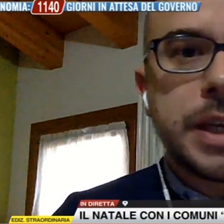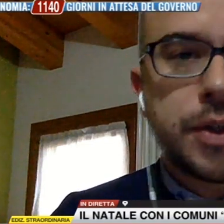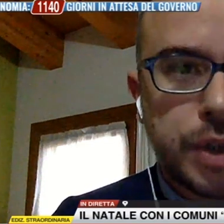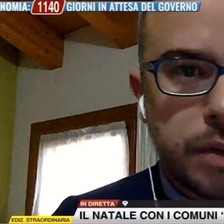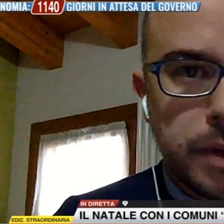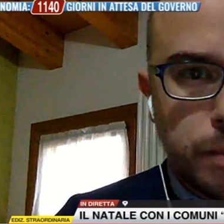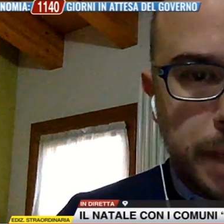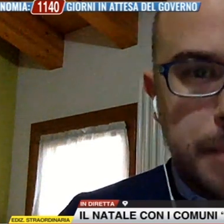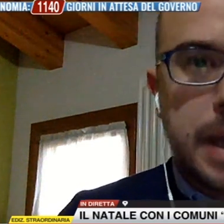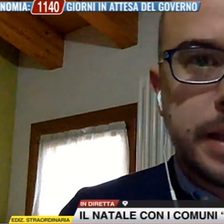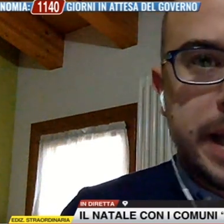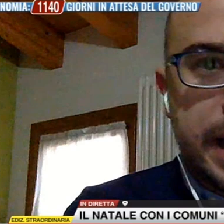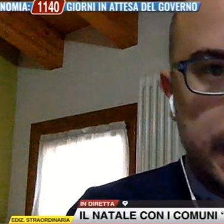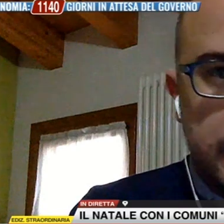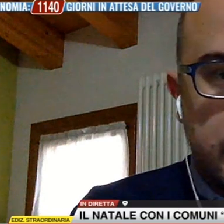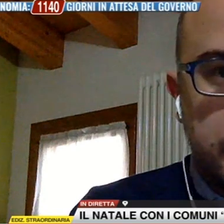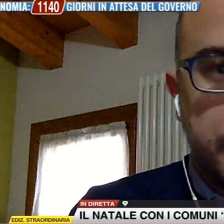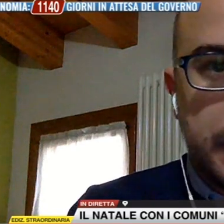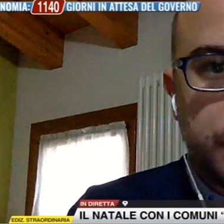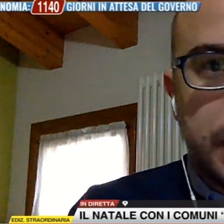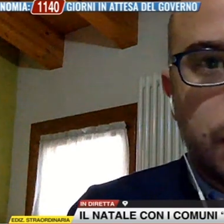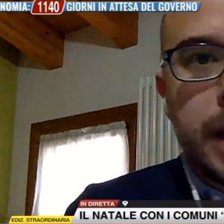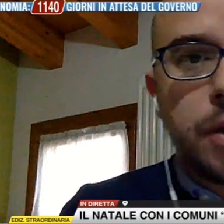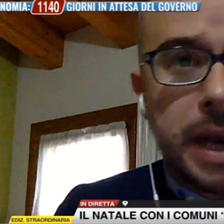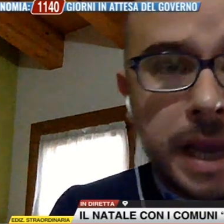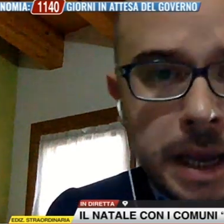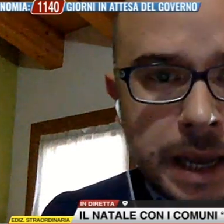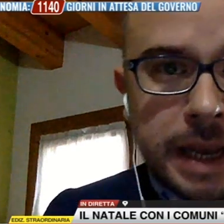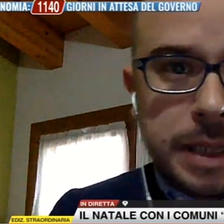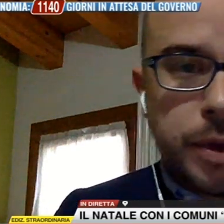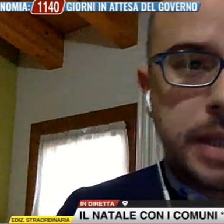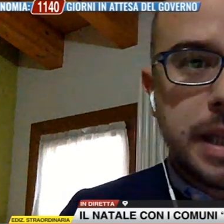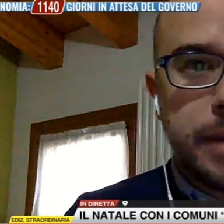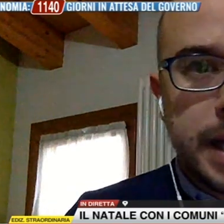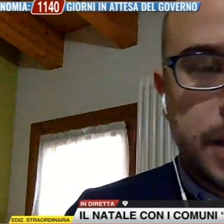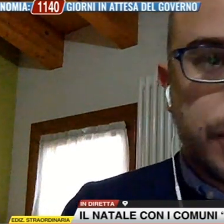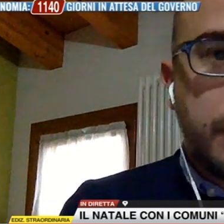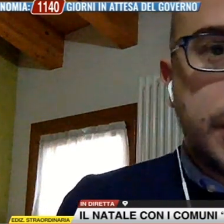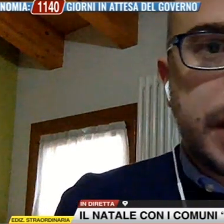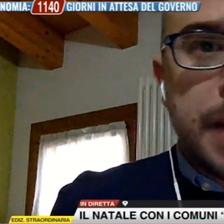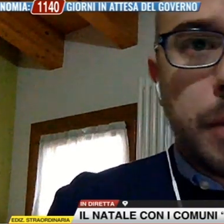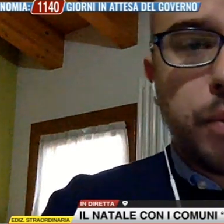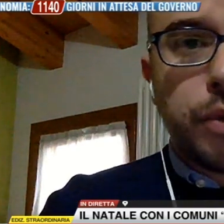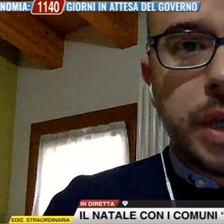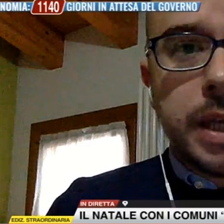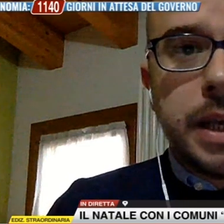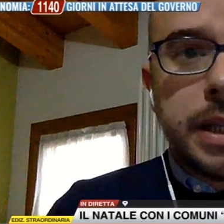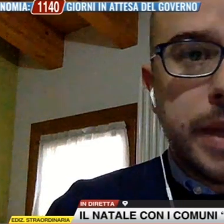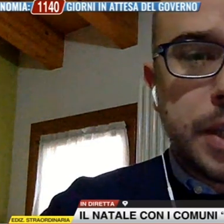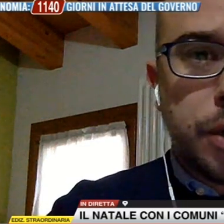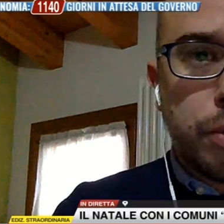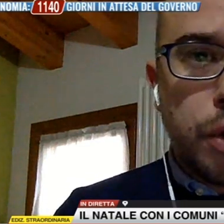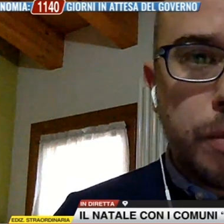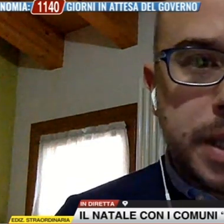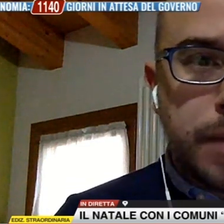in cui nessuno si era trovato prima, né esponenti del governo né gli esponenti delle varie regioni, quindi cerchiamo appunto di